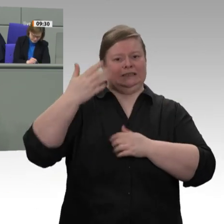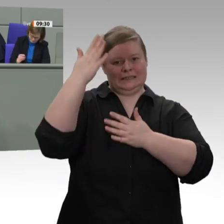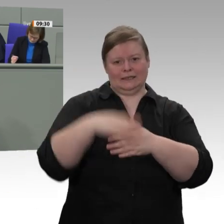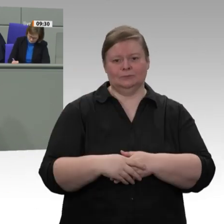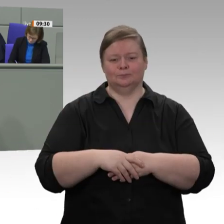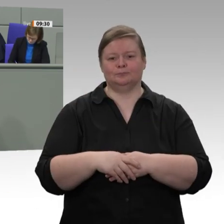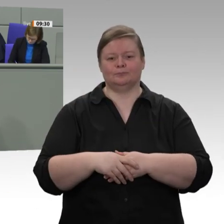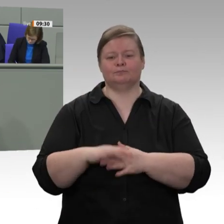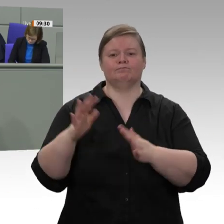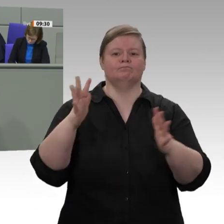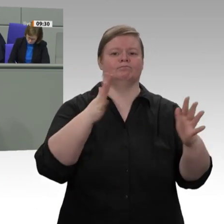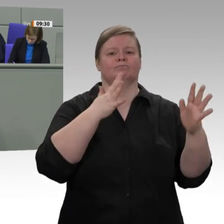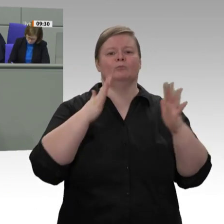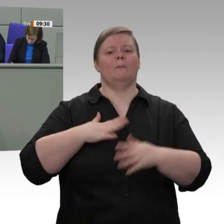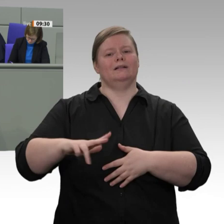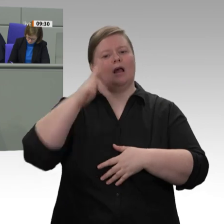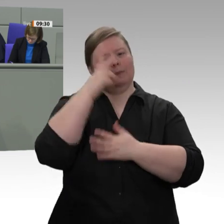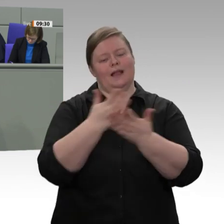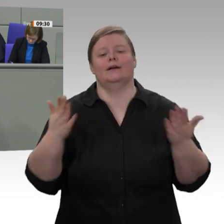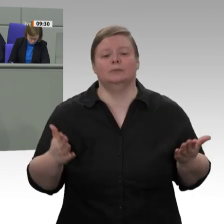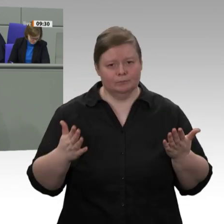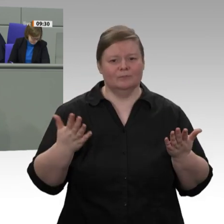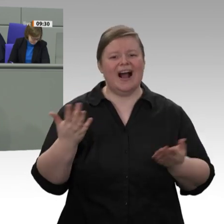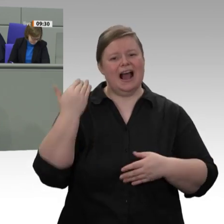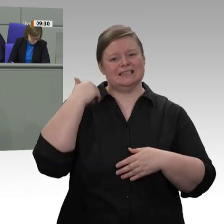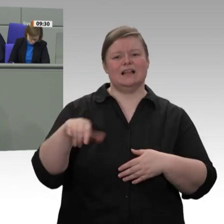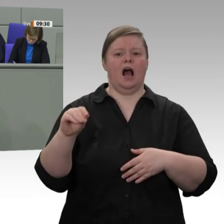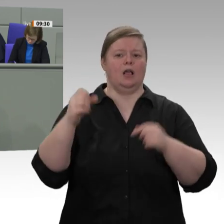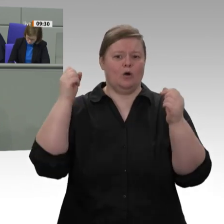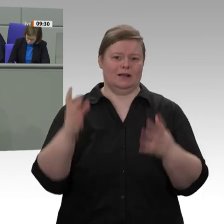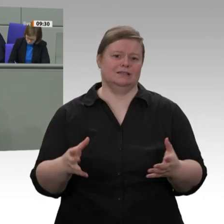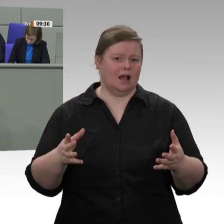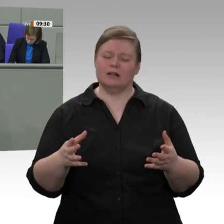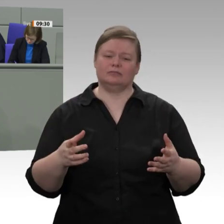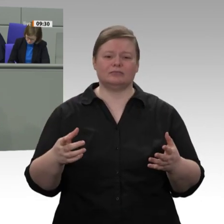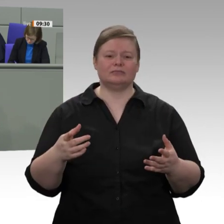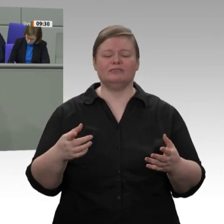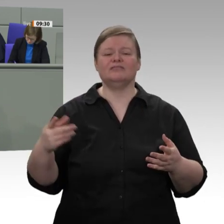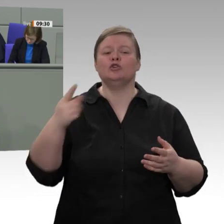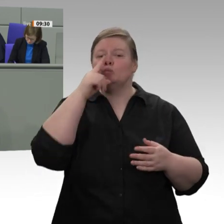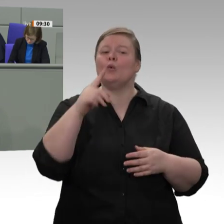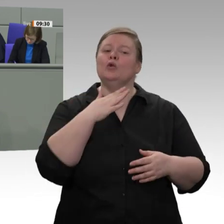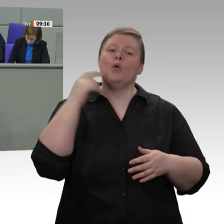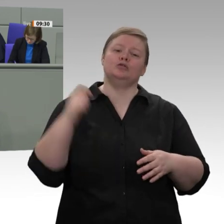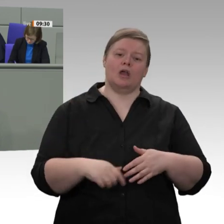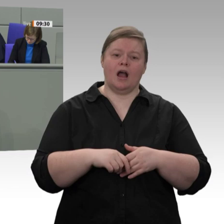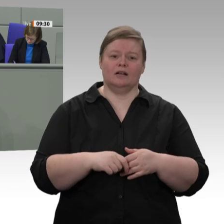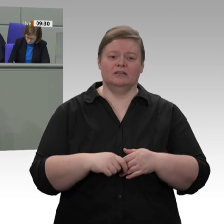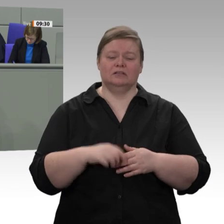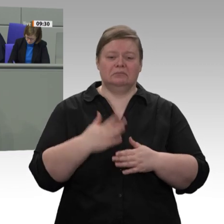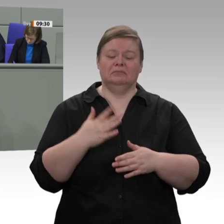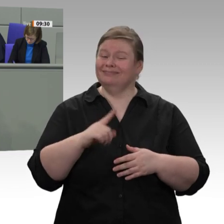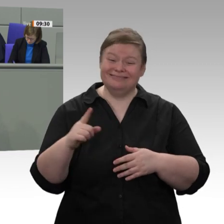rassistischer und rechter Terror. Und vielleicht war es ein Einzeltäter, aber wurde getragen von einem System der Hetze, der